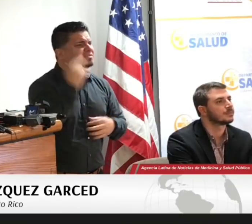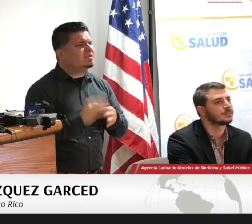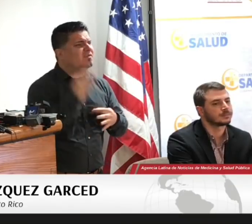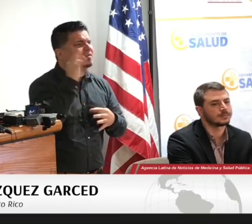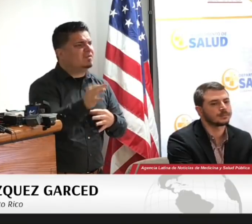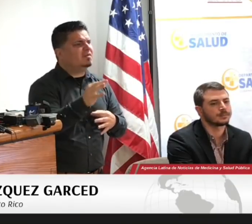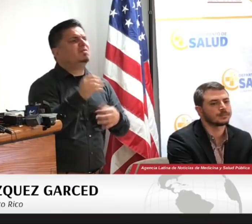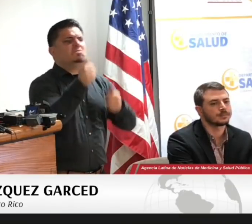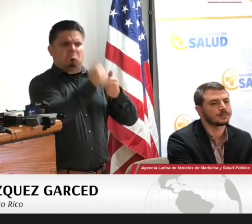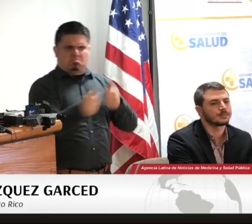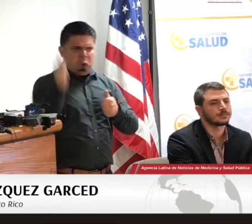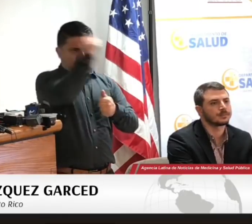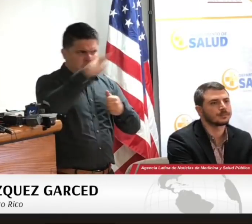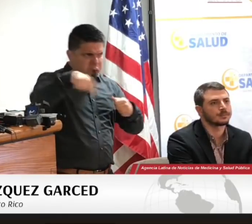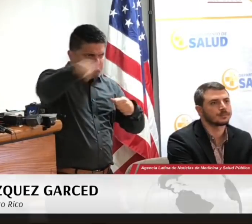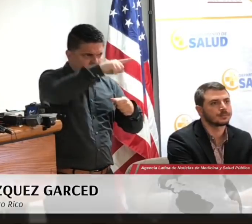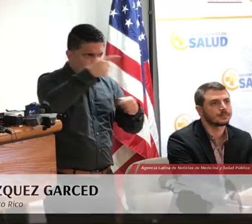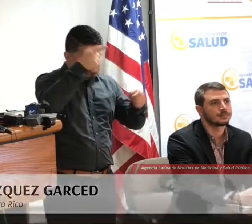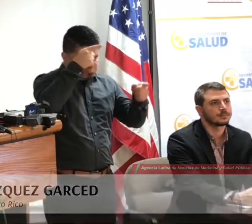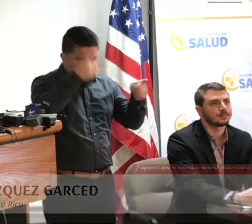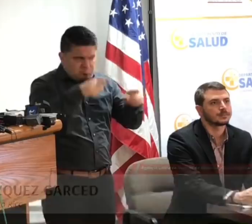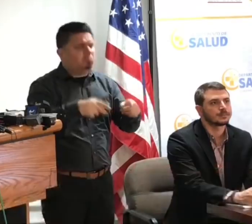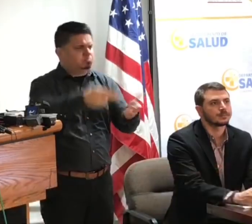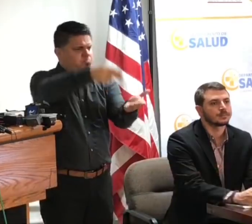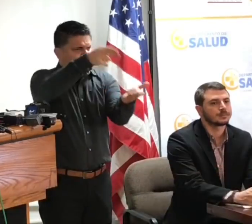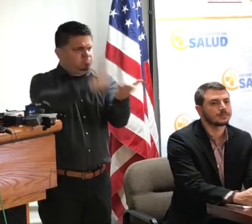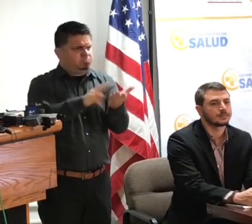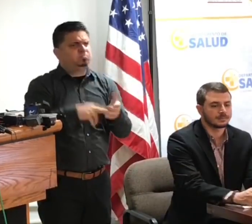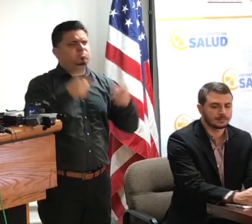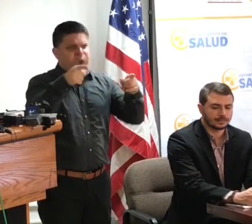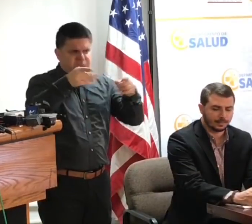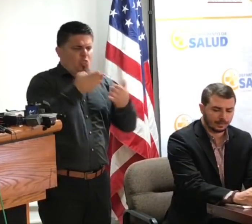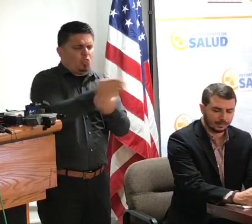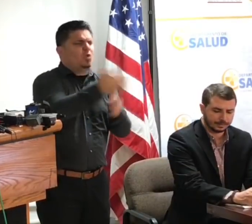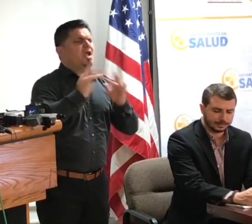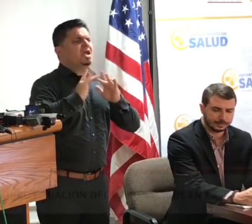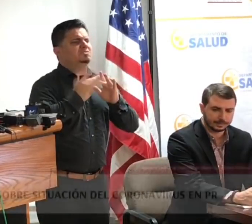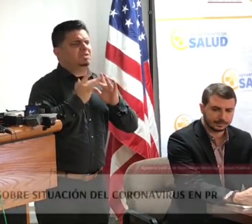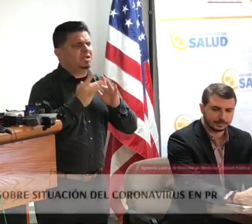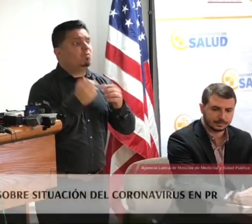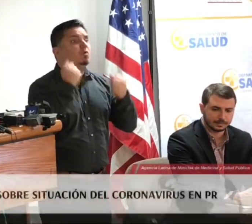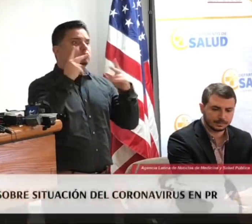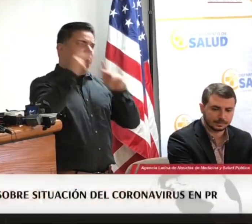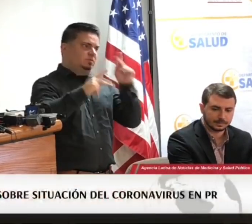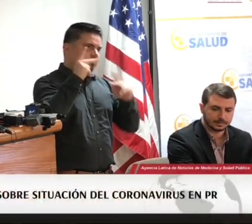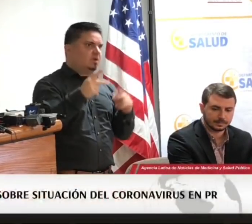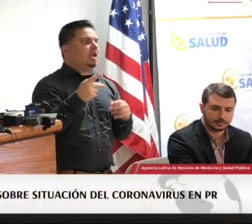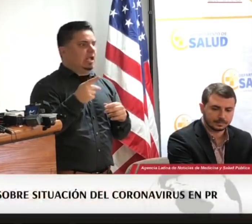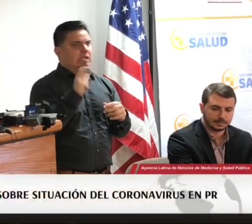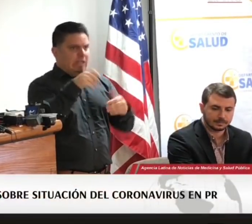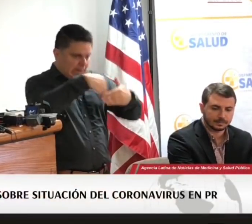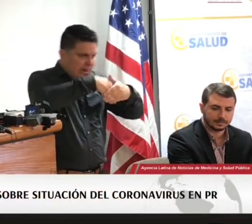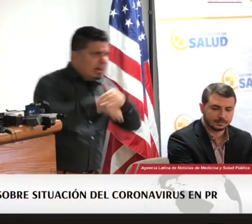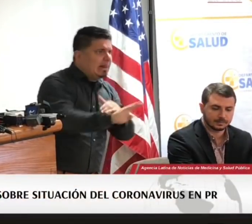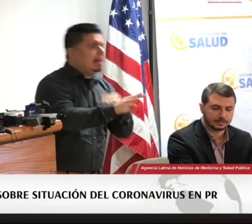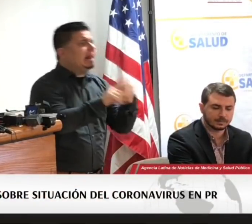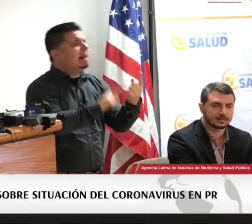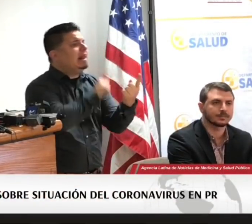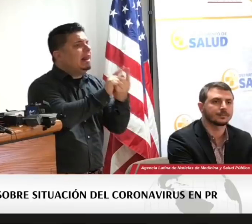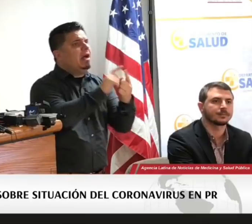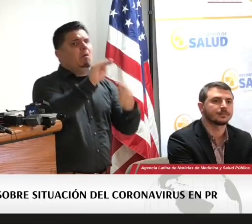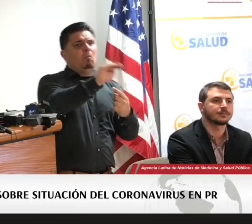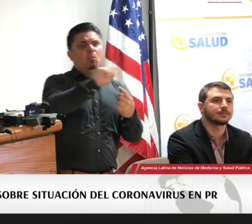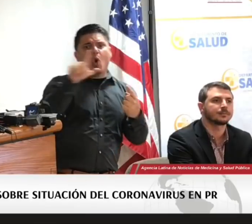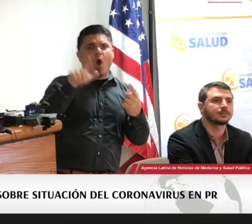los contribuyentes la erradican vía internet, hay muchas personas que van a diferentes centros comerciales para que les llenen